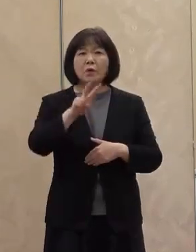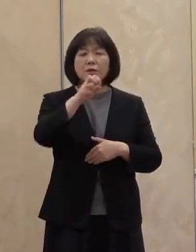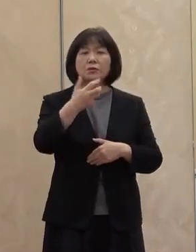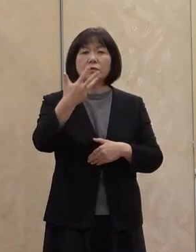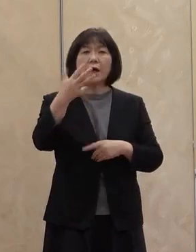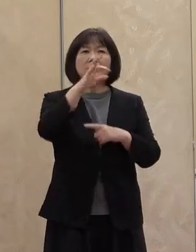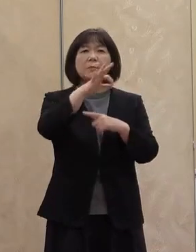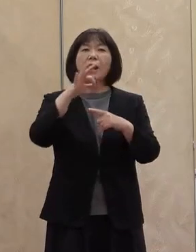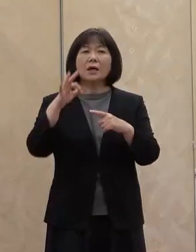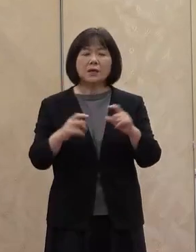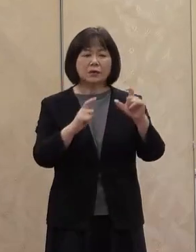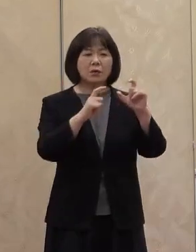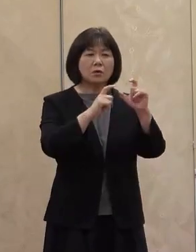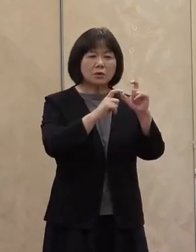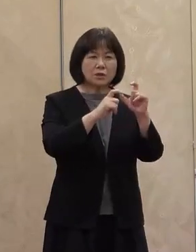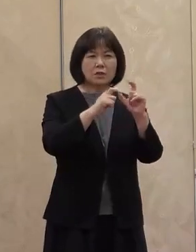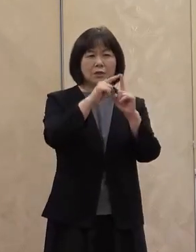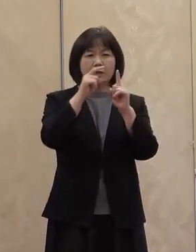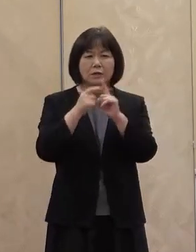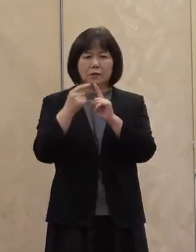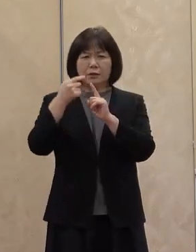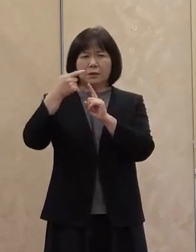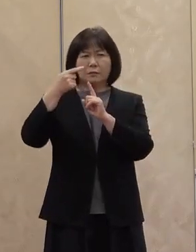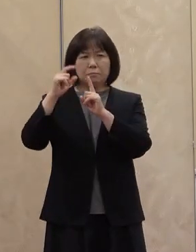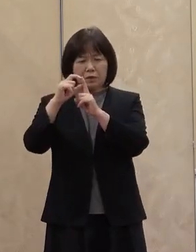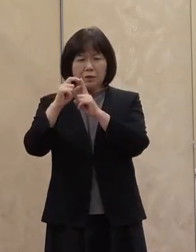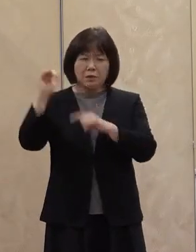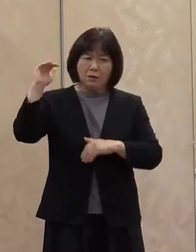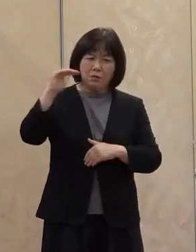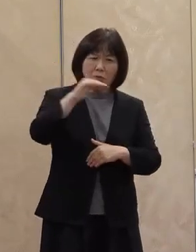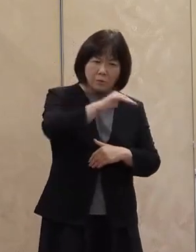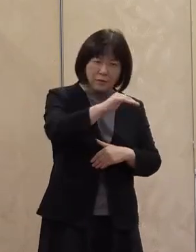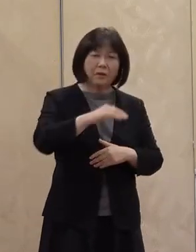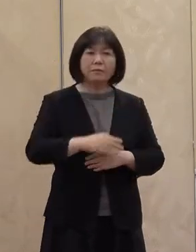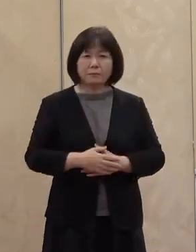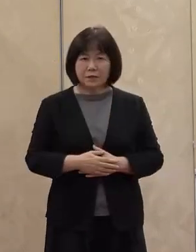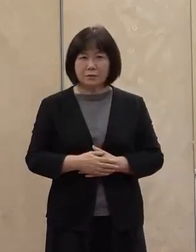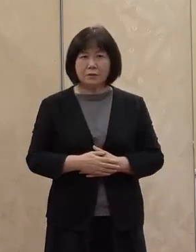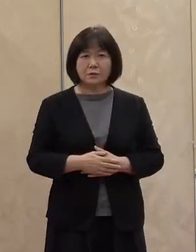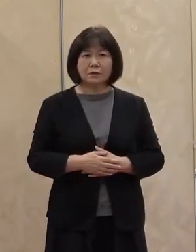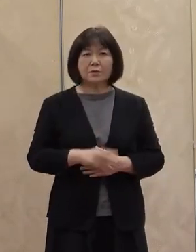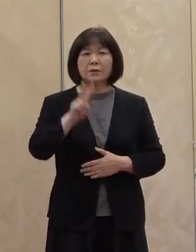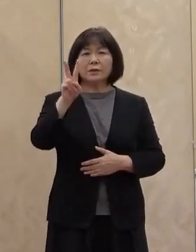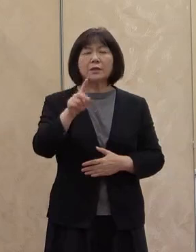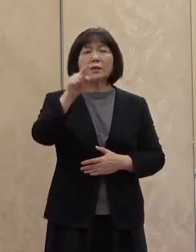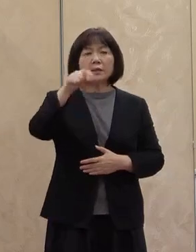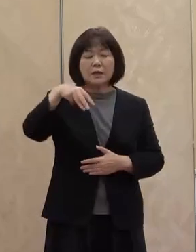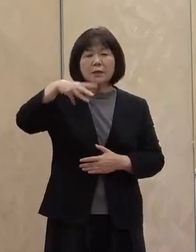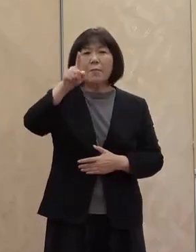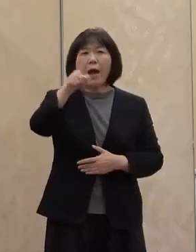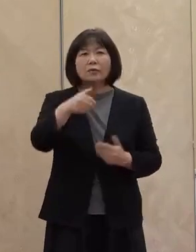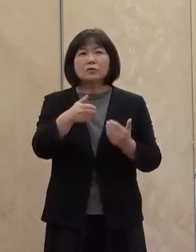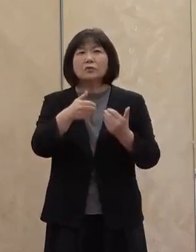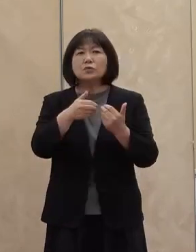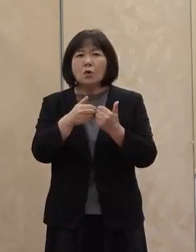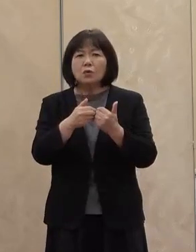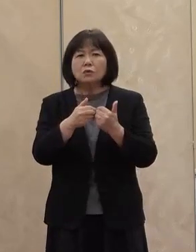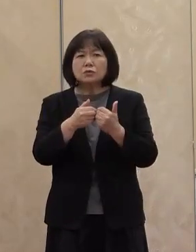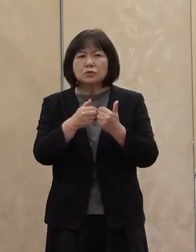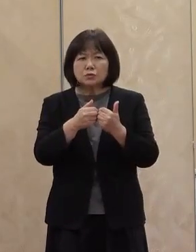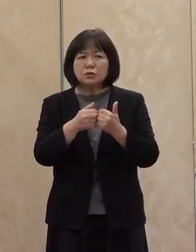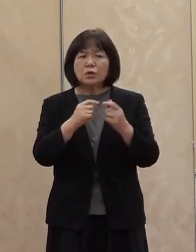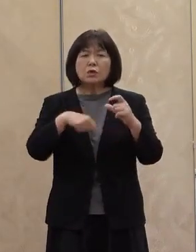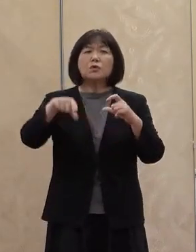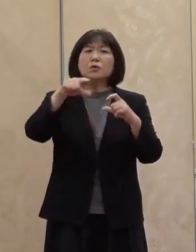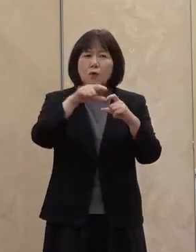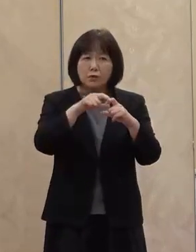28% の GDP の落ち込みということですから、これはあのリーマンショックを超える戦後最大級の落ち込みというふうにもあ